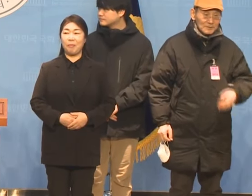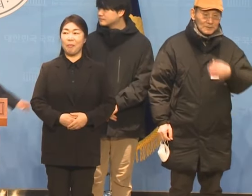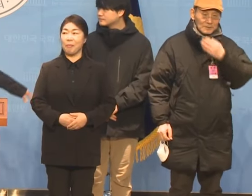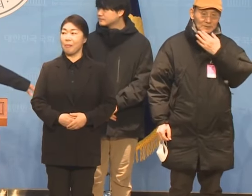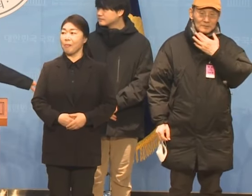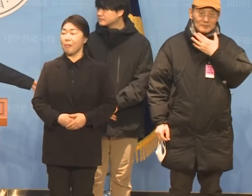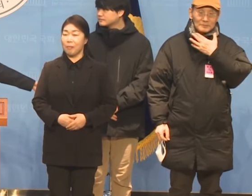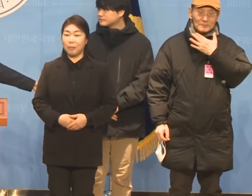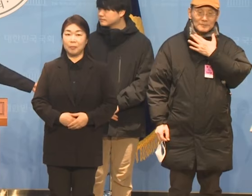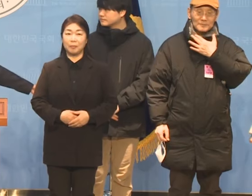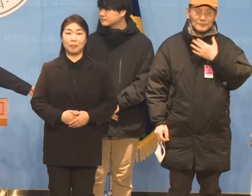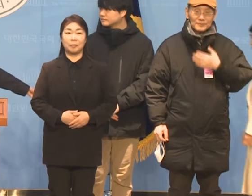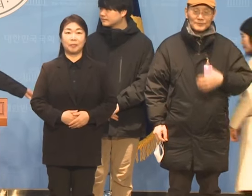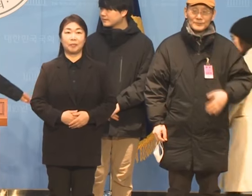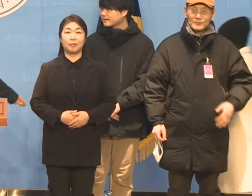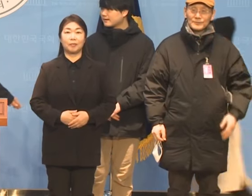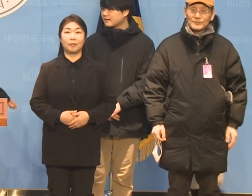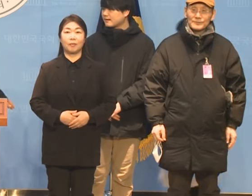손해남이 이쪽으로 쓰래.